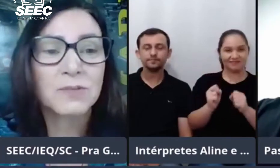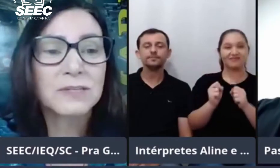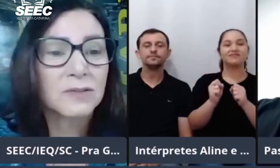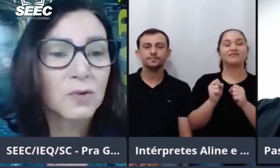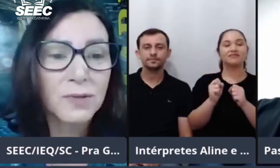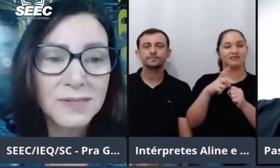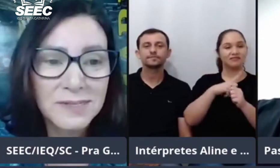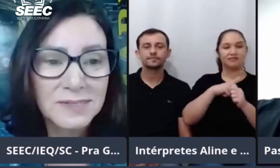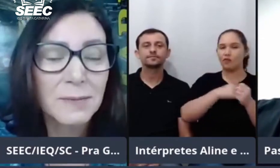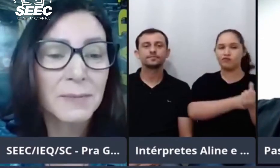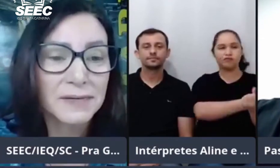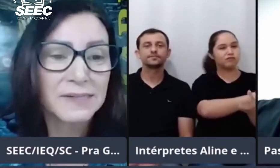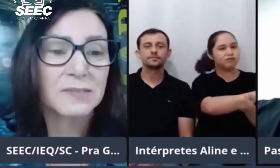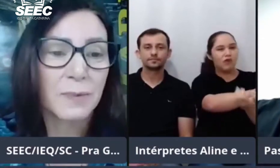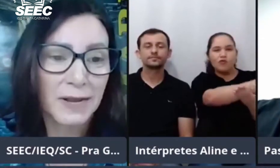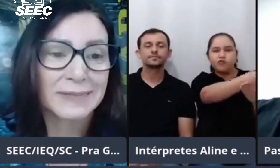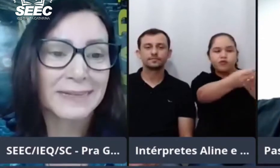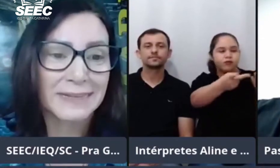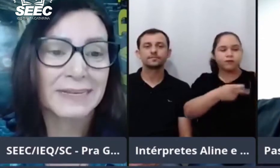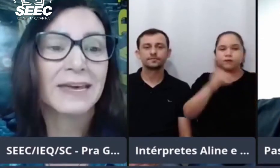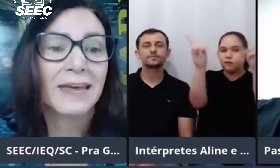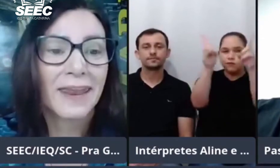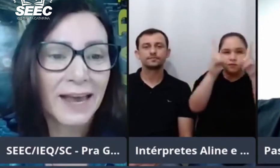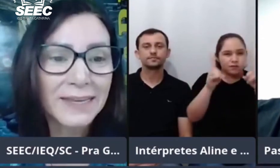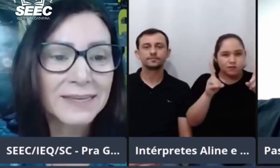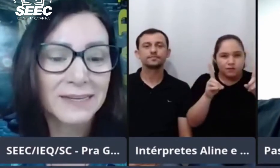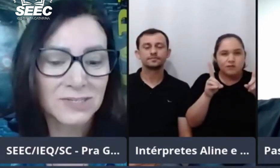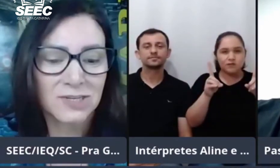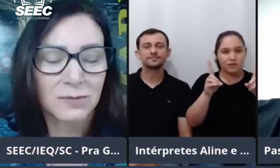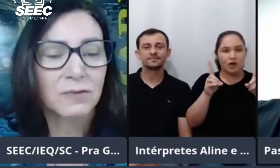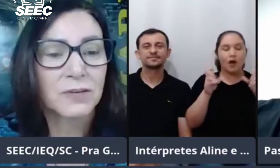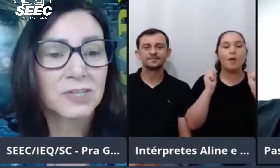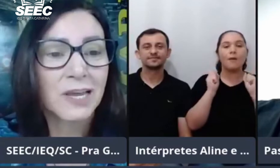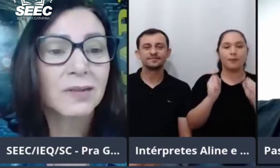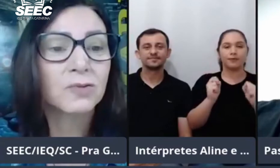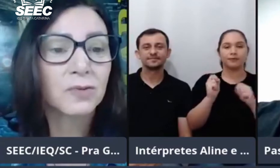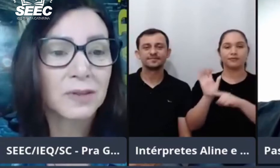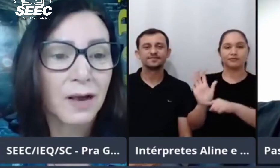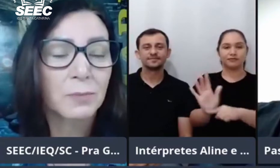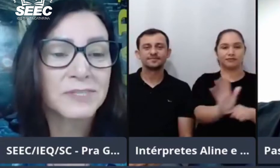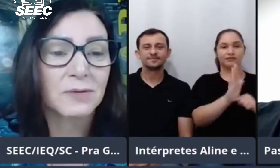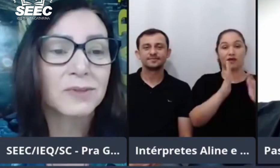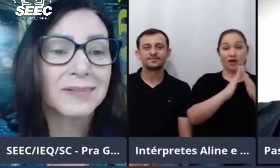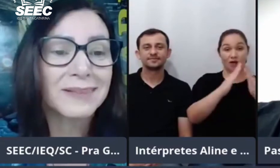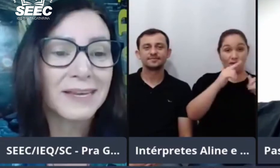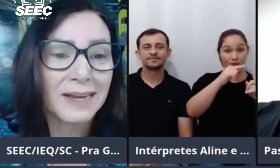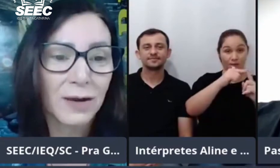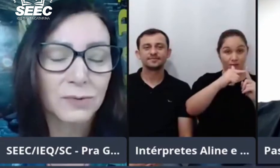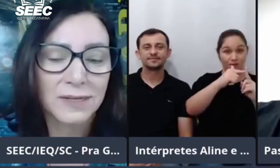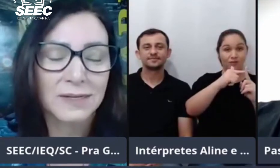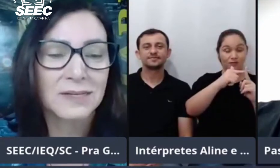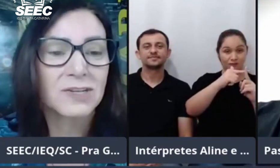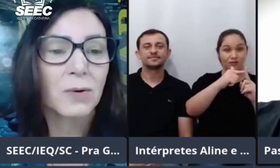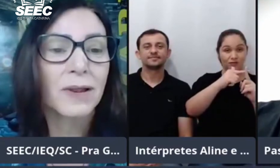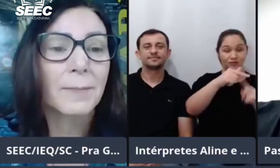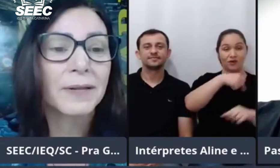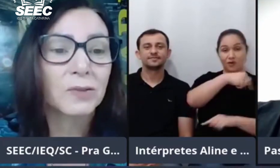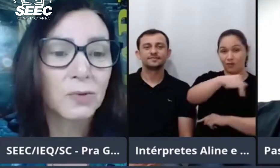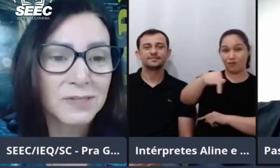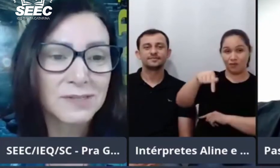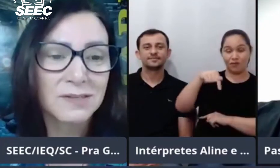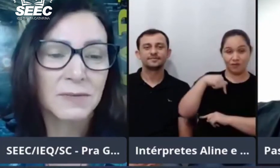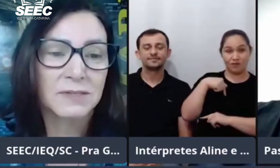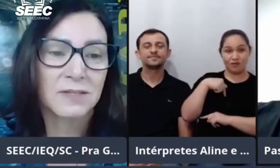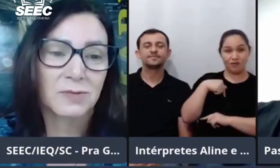cadeirantes, temos todas as demandas para atender na igreja. O evangelho total, a missão integral da igreja é olhar